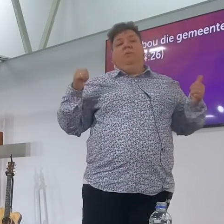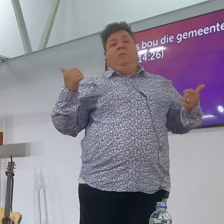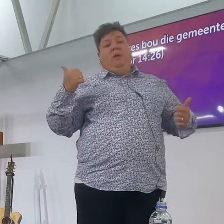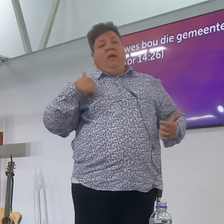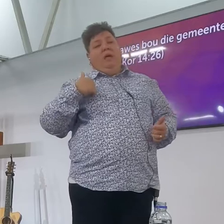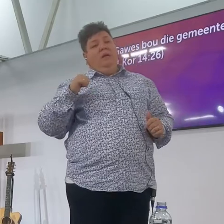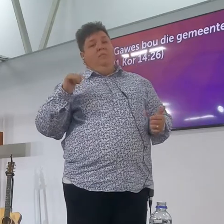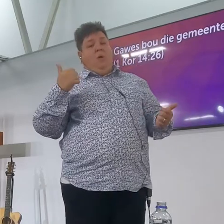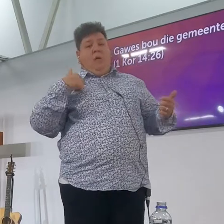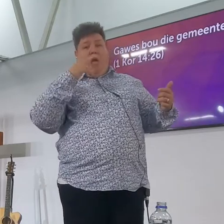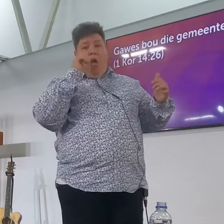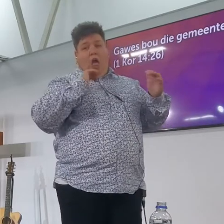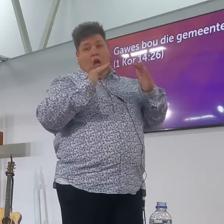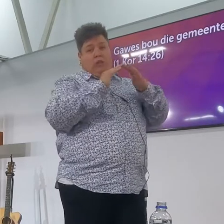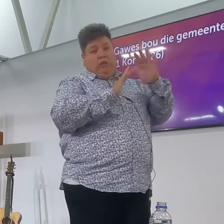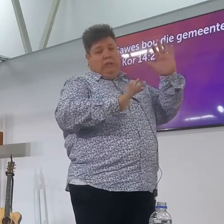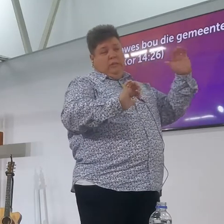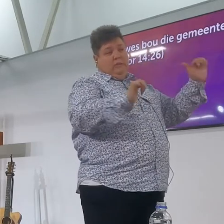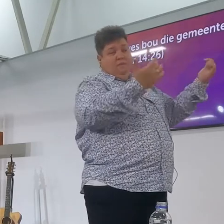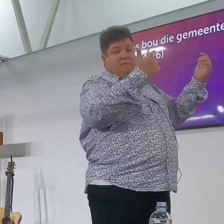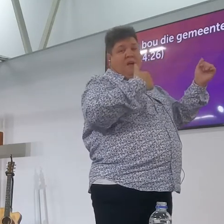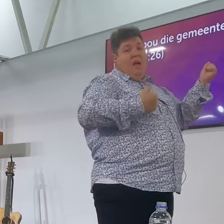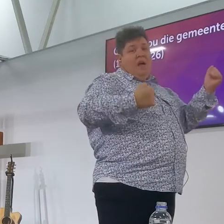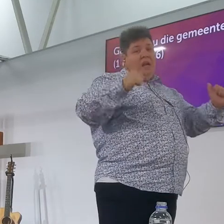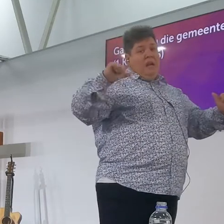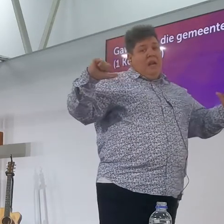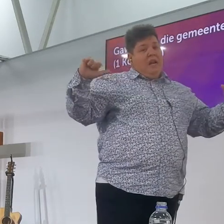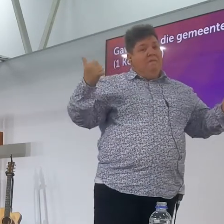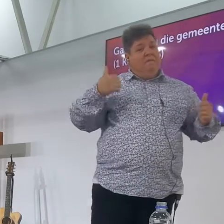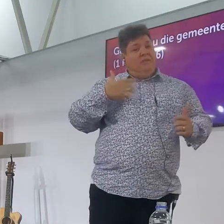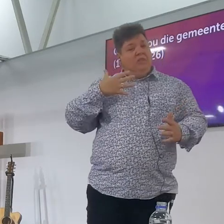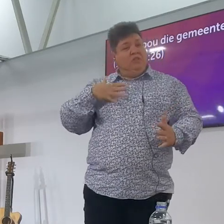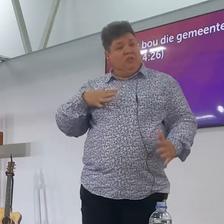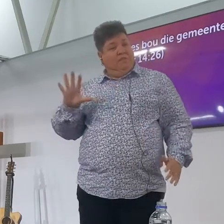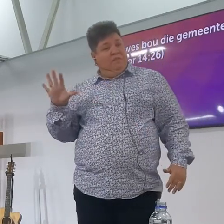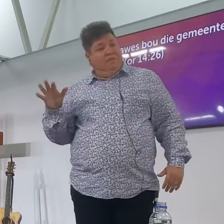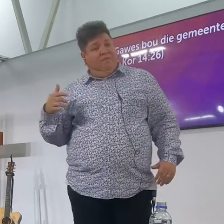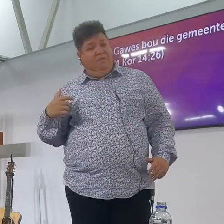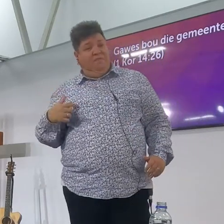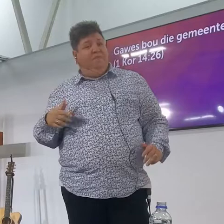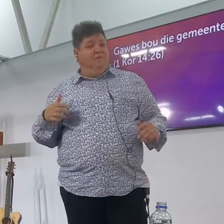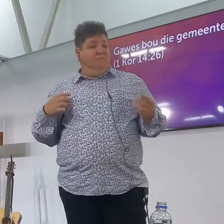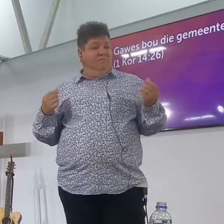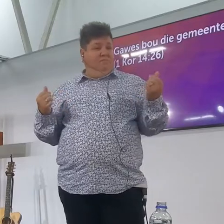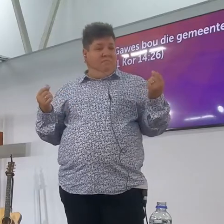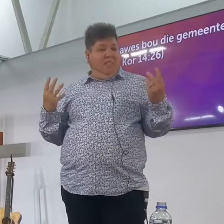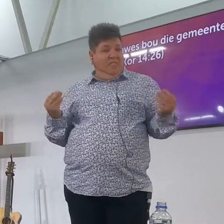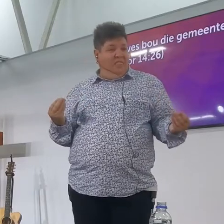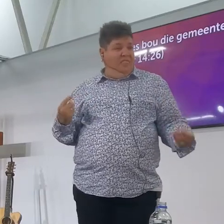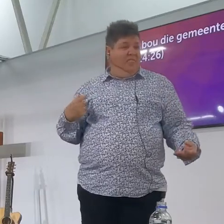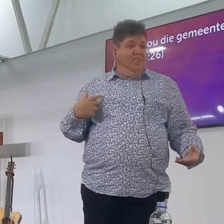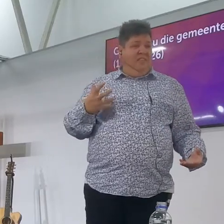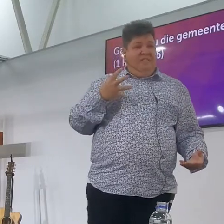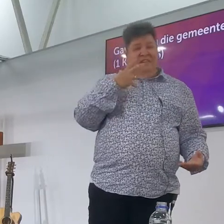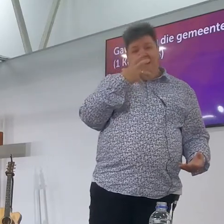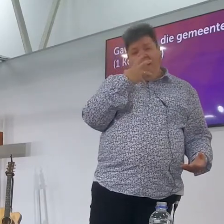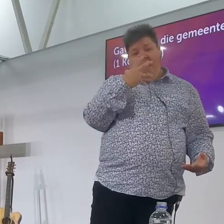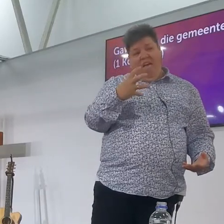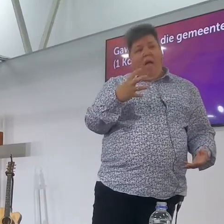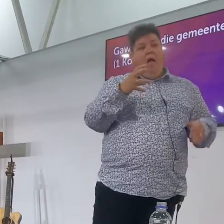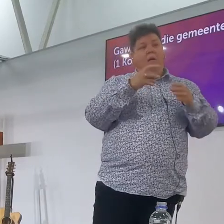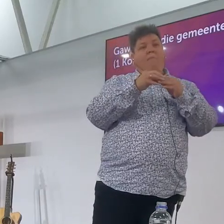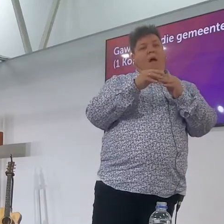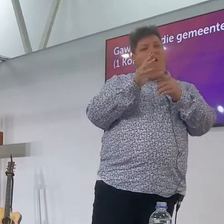julle weet mos op die smartie box is daai, het julle al gesien wat staan op die smartie box? What a lot I got. Julle al gesien? What a lot I got. Kyk net al my gawes, what a